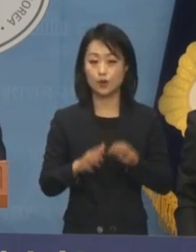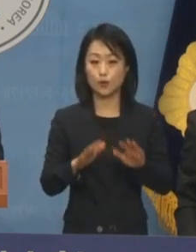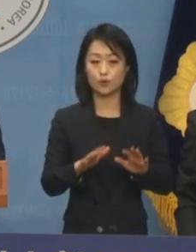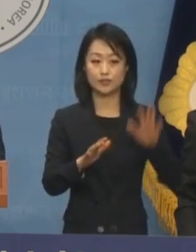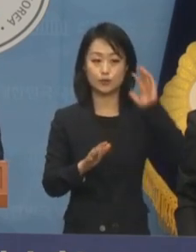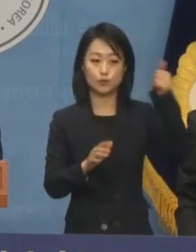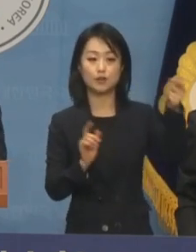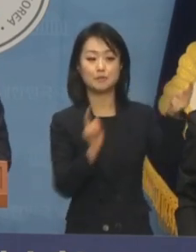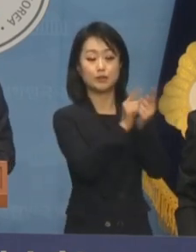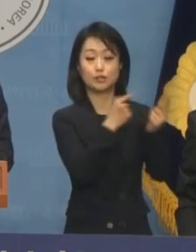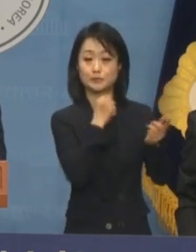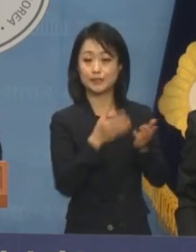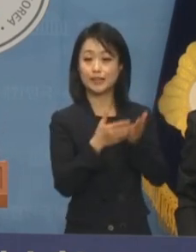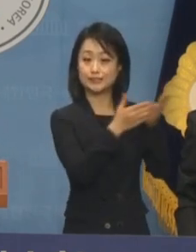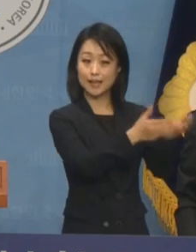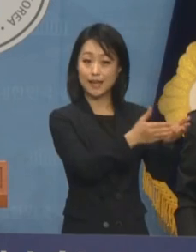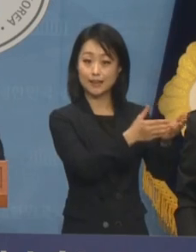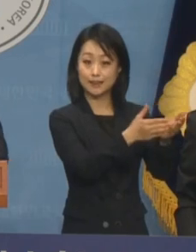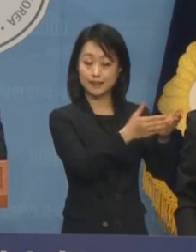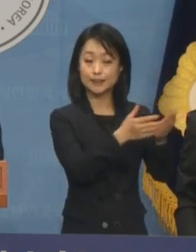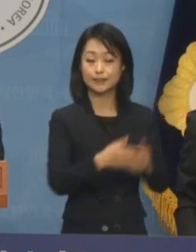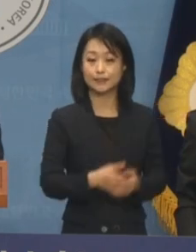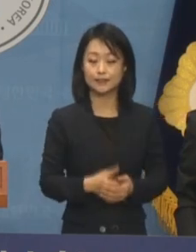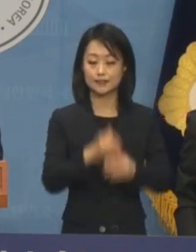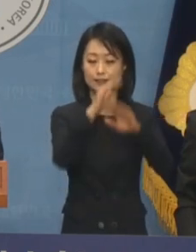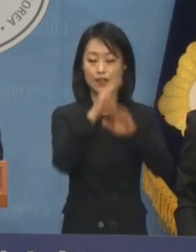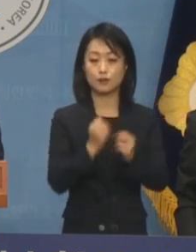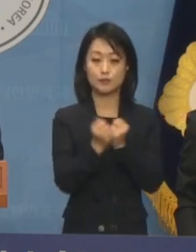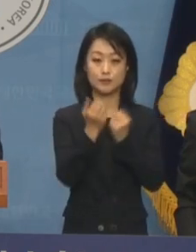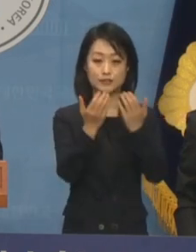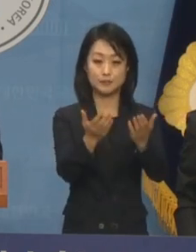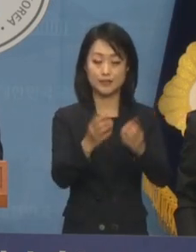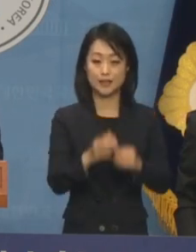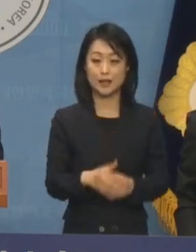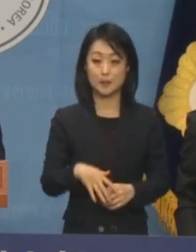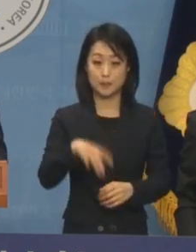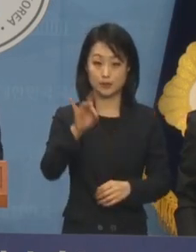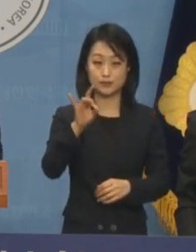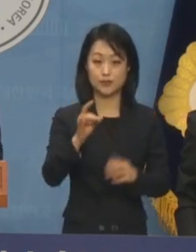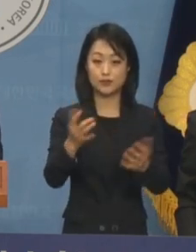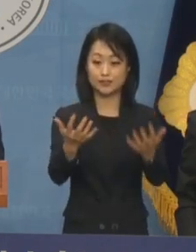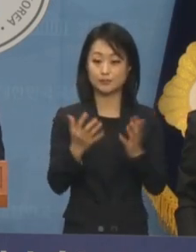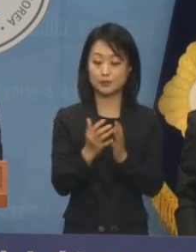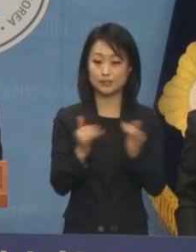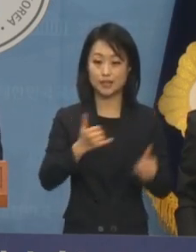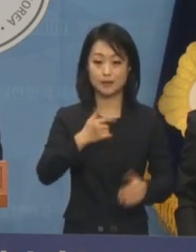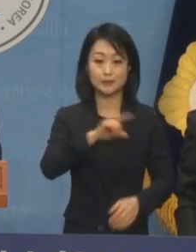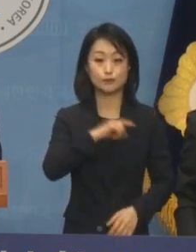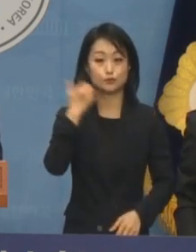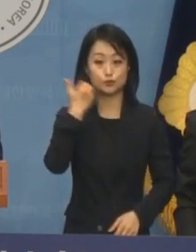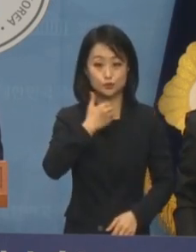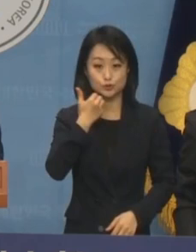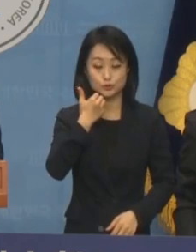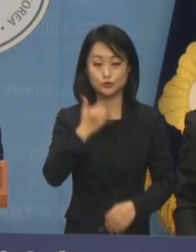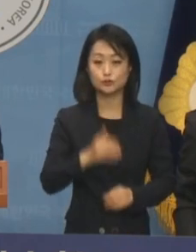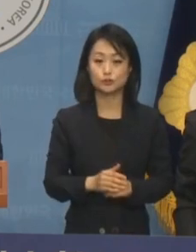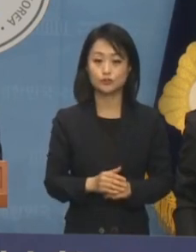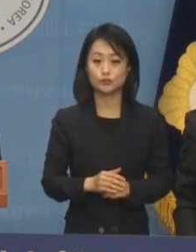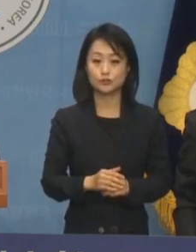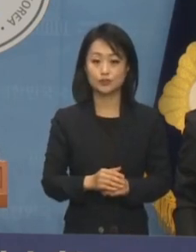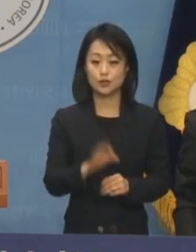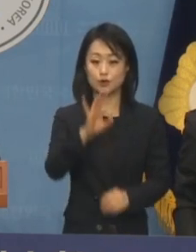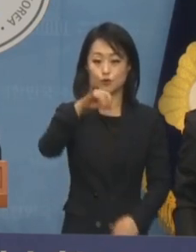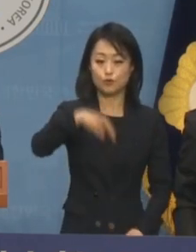앞서 오늘 참석해 주신 분들을 소개해 드리도록 하겠습니다. 예, 더불어민주연합